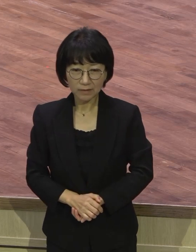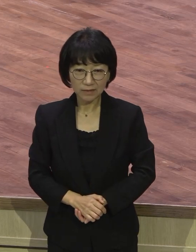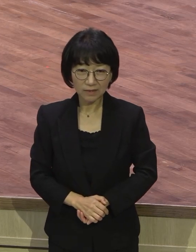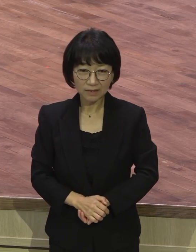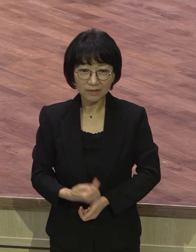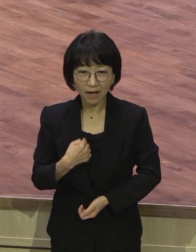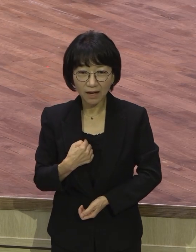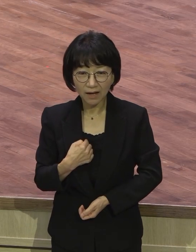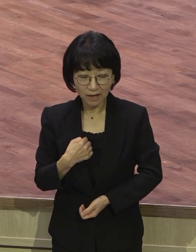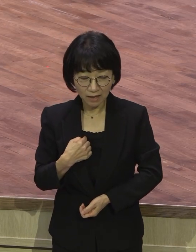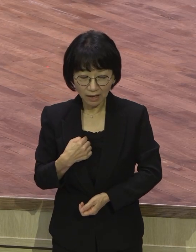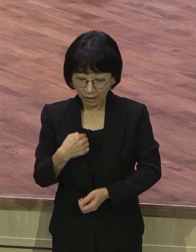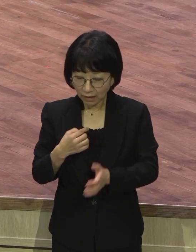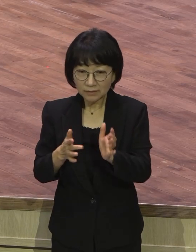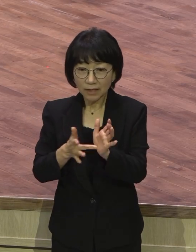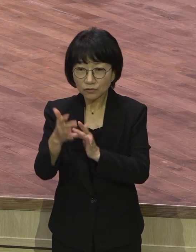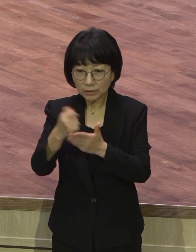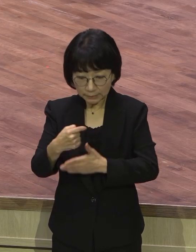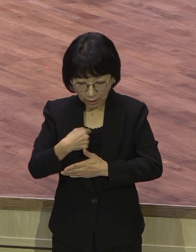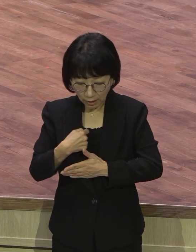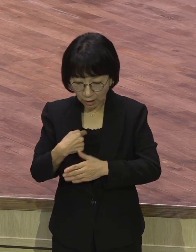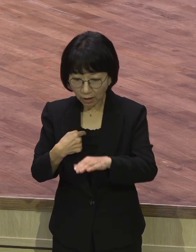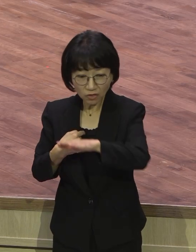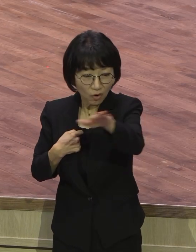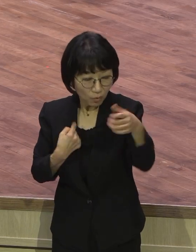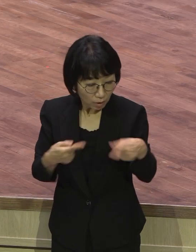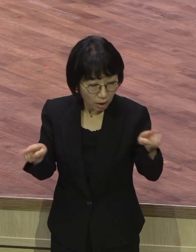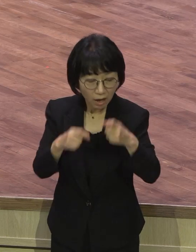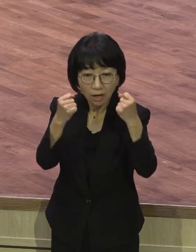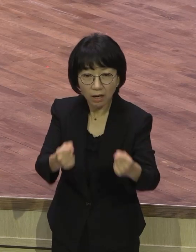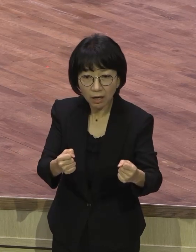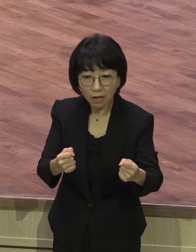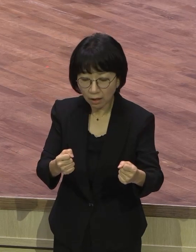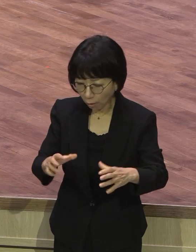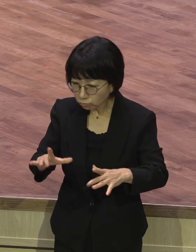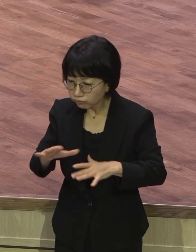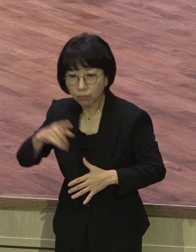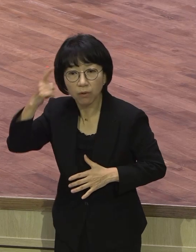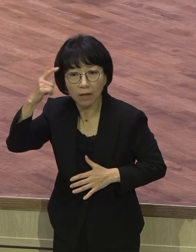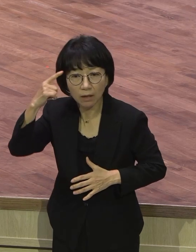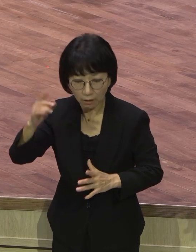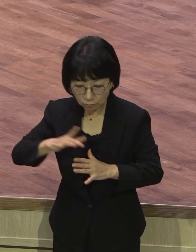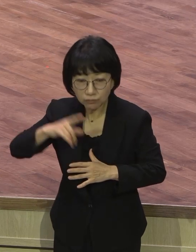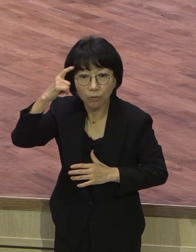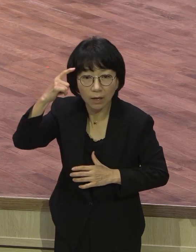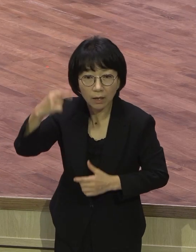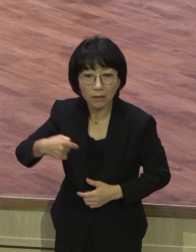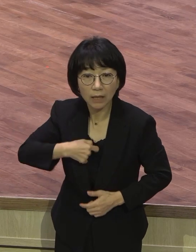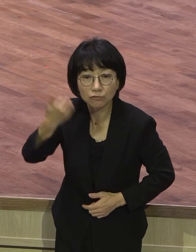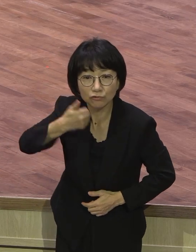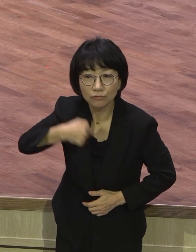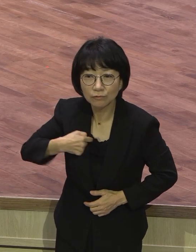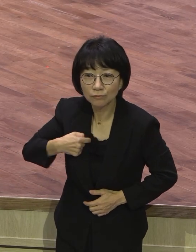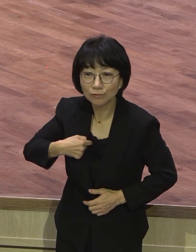너희와 함께 하고 있는데 왜 그래 무수하냐 내가 누구냐